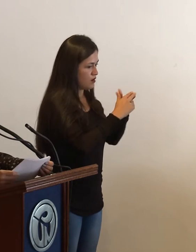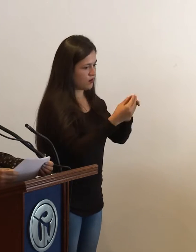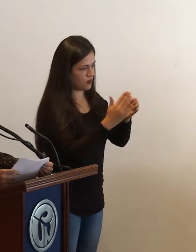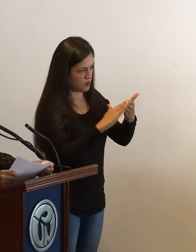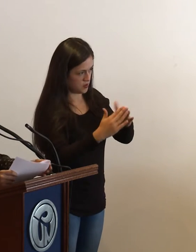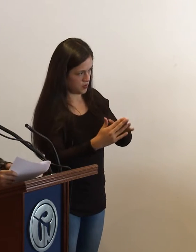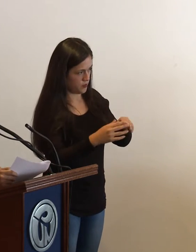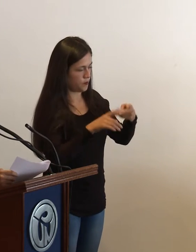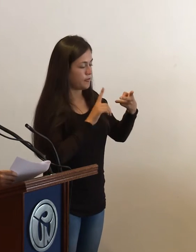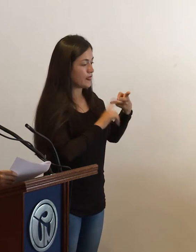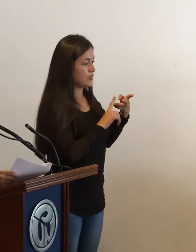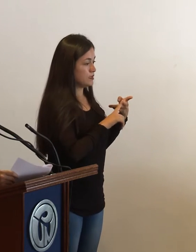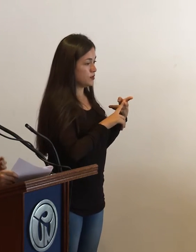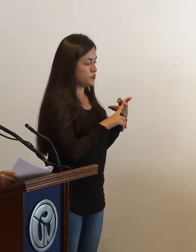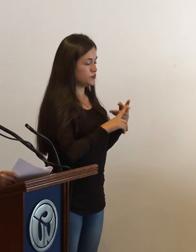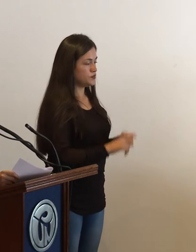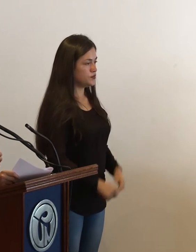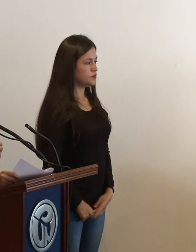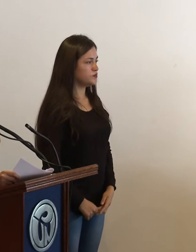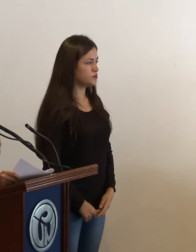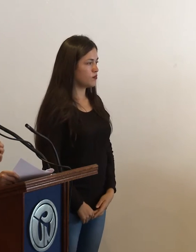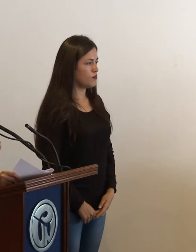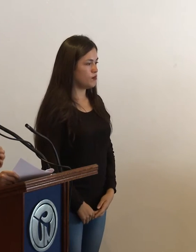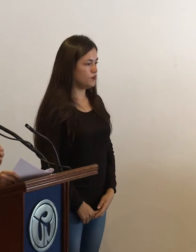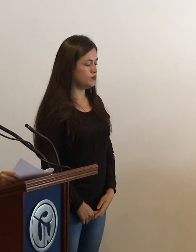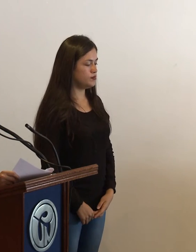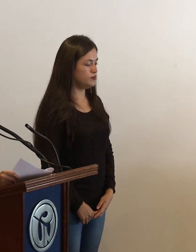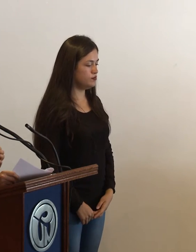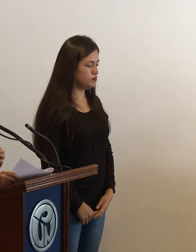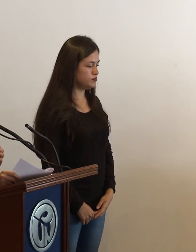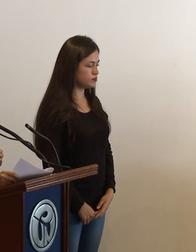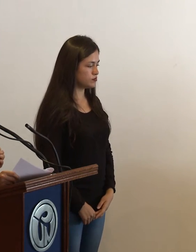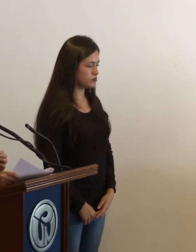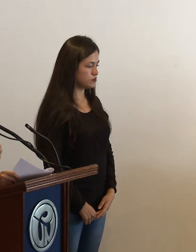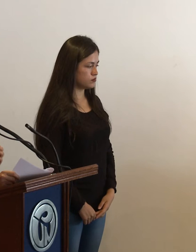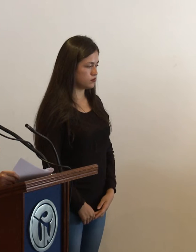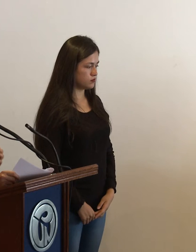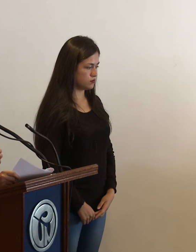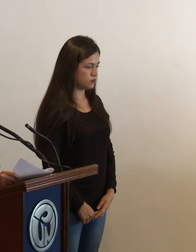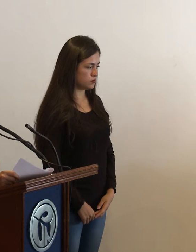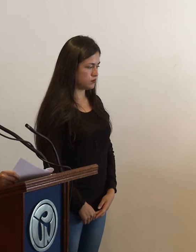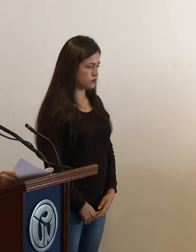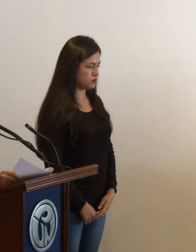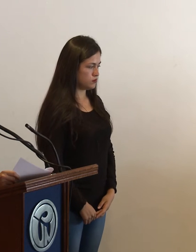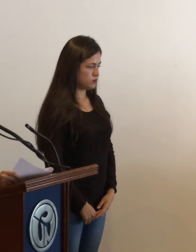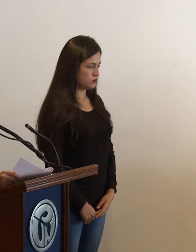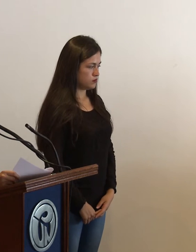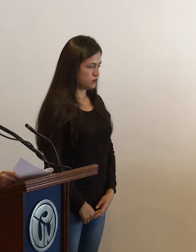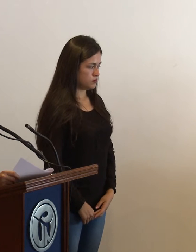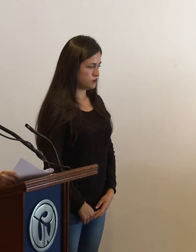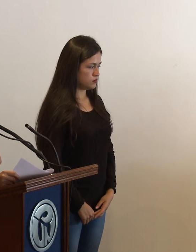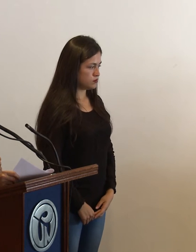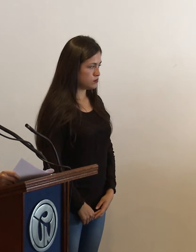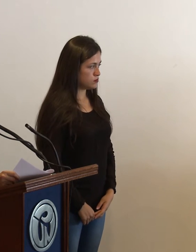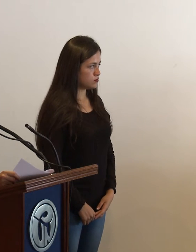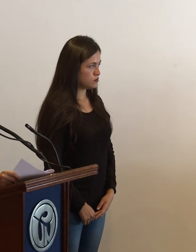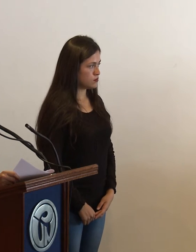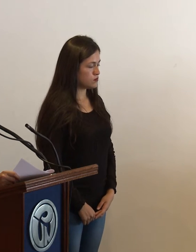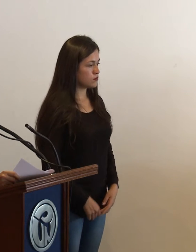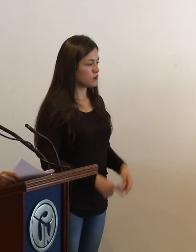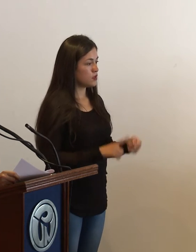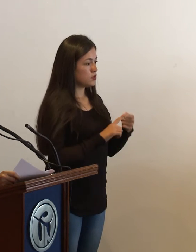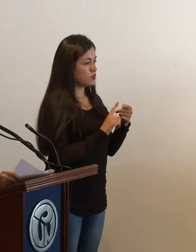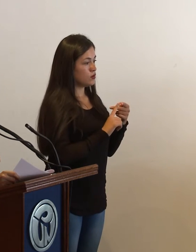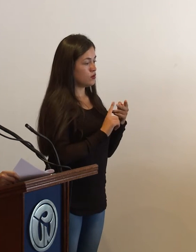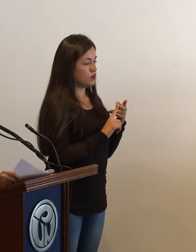El segundo momento nos sitúa en la crítica, según la cual, y si bien la educación